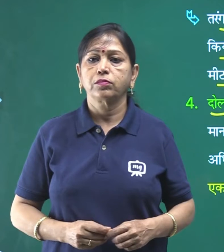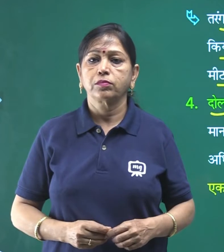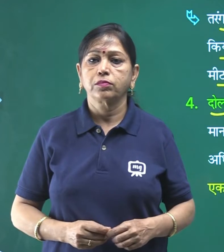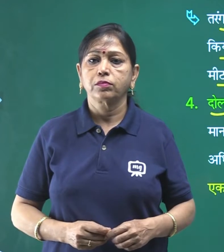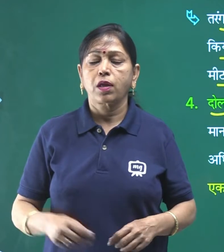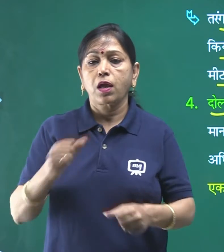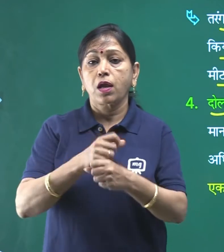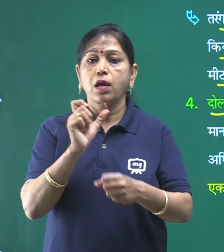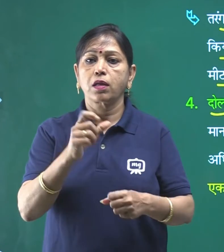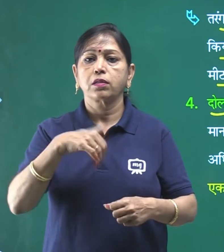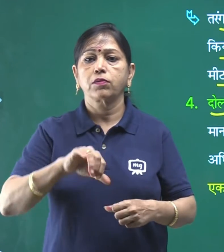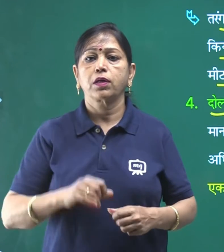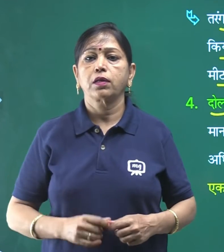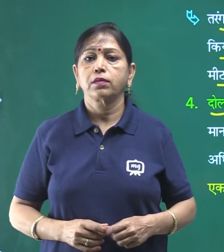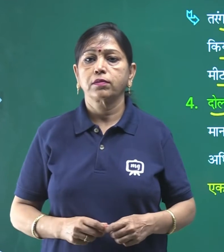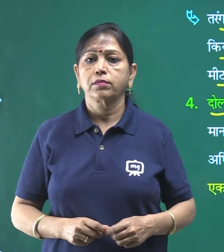घनत्व के